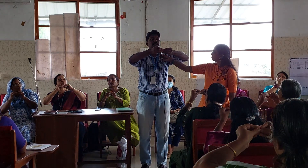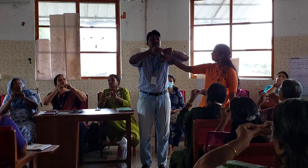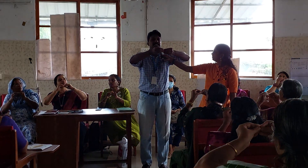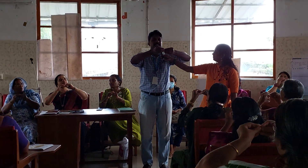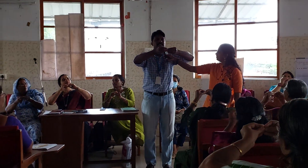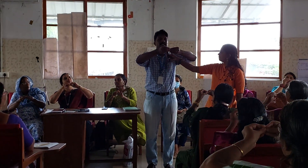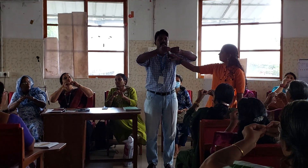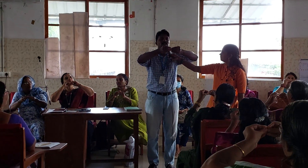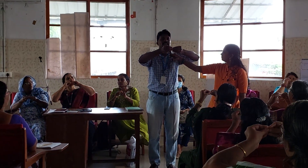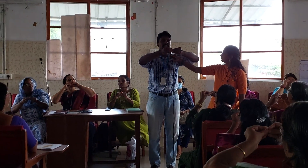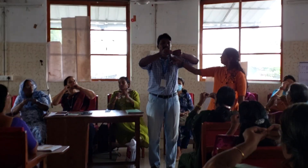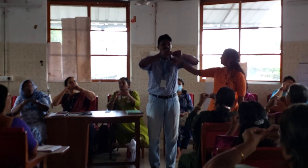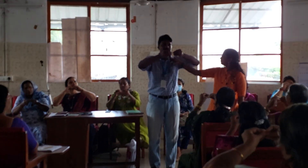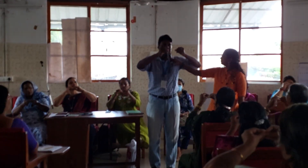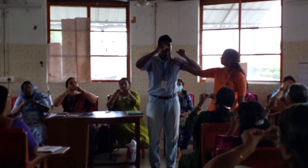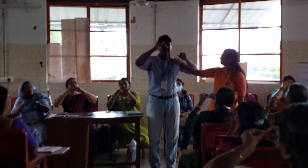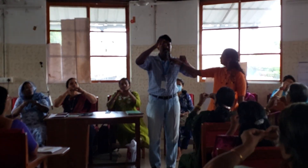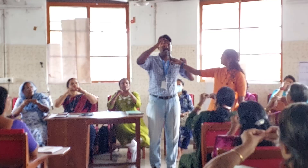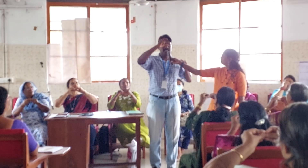ബി. ഓക്കെ, നെക്സ്റ്റ് സി.